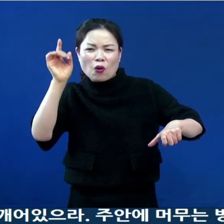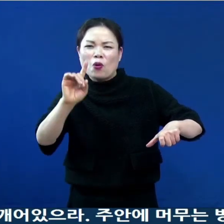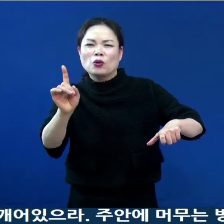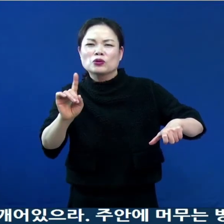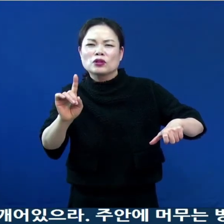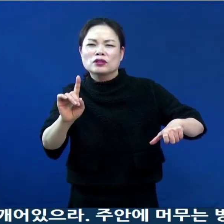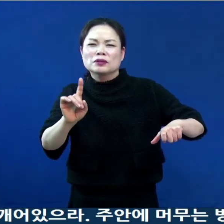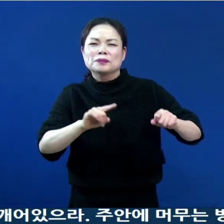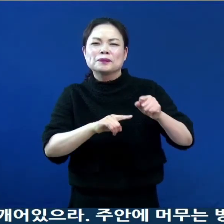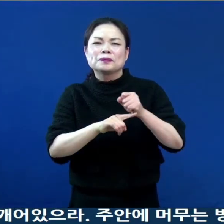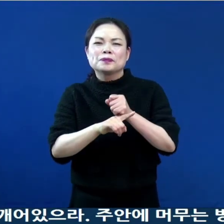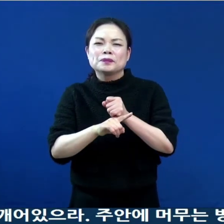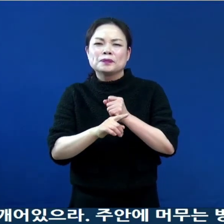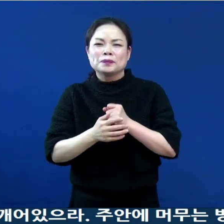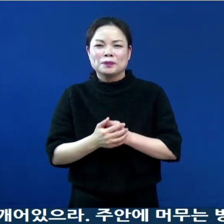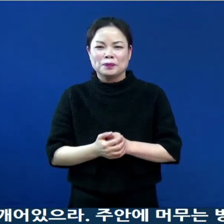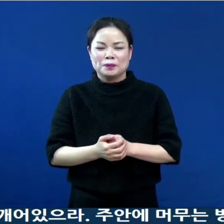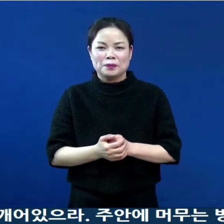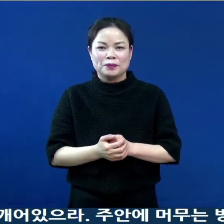어떤 의미냐면